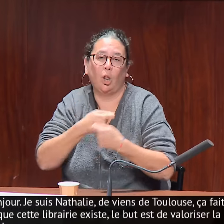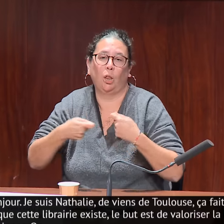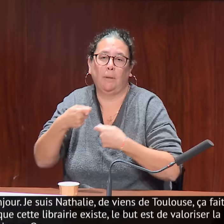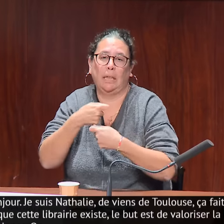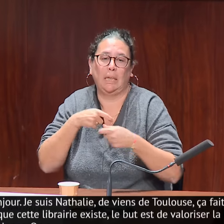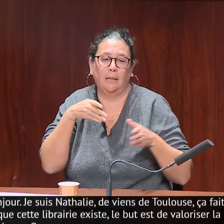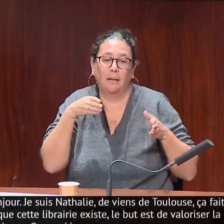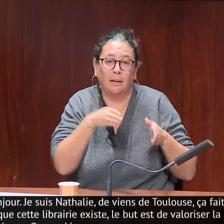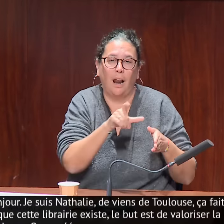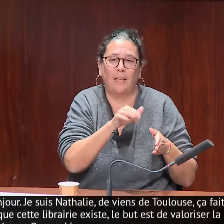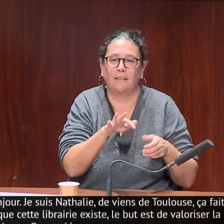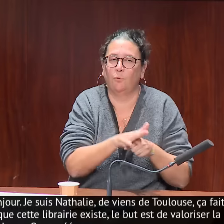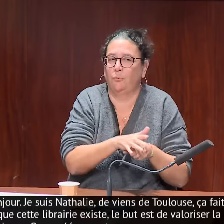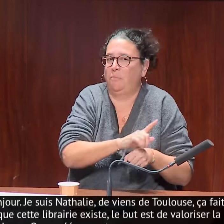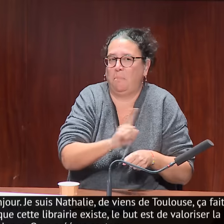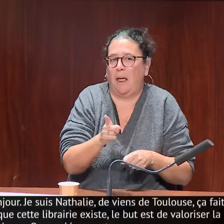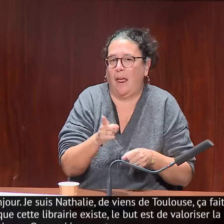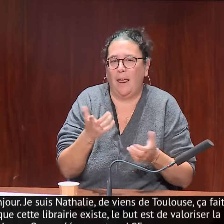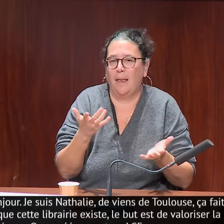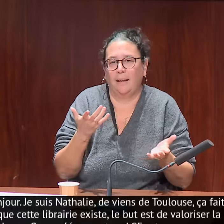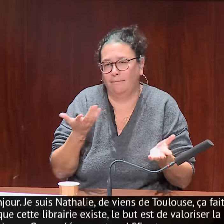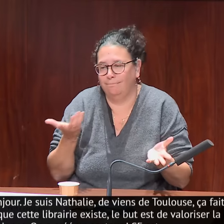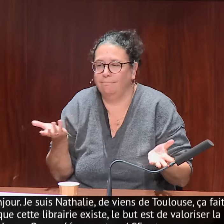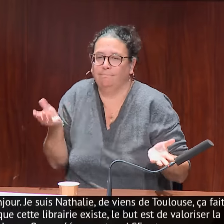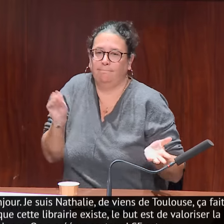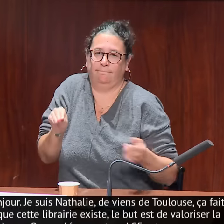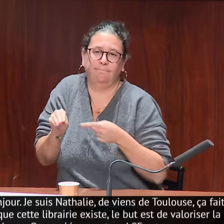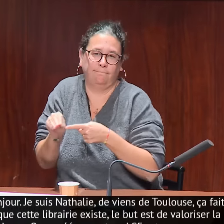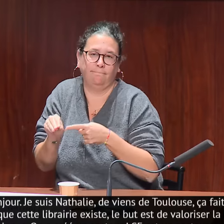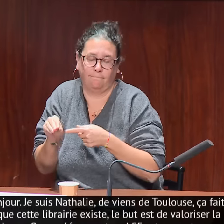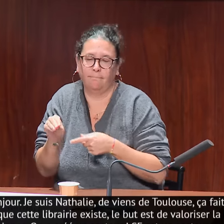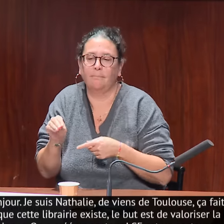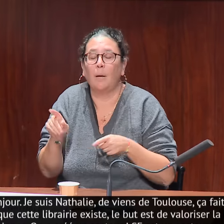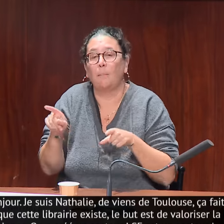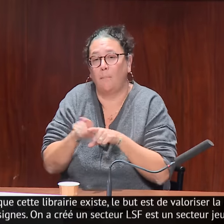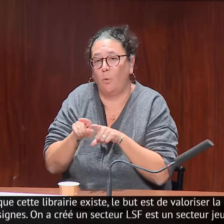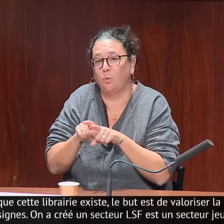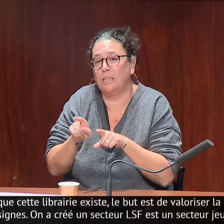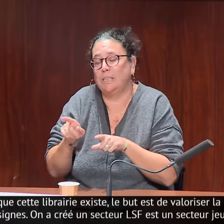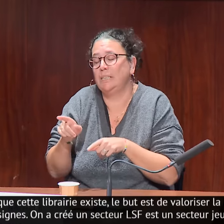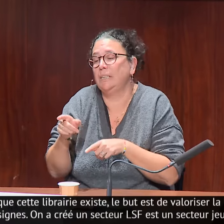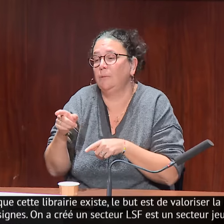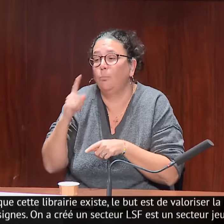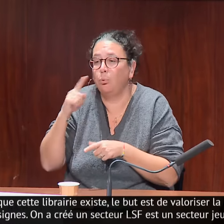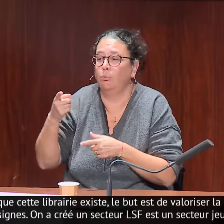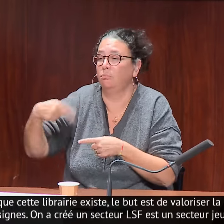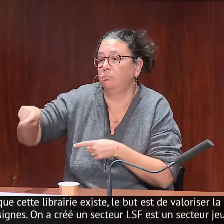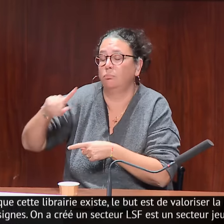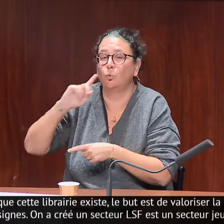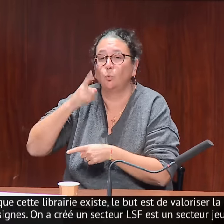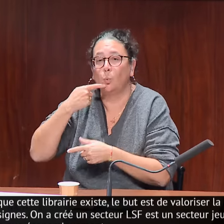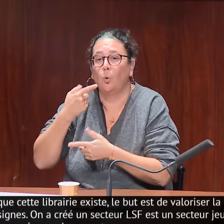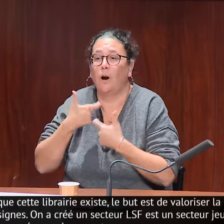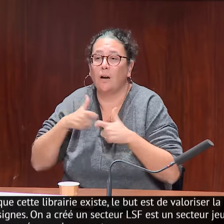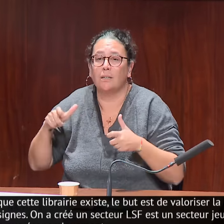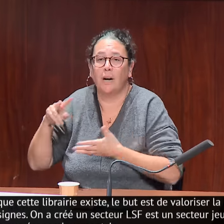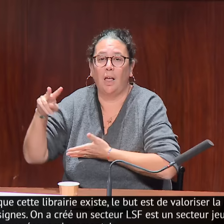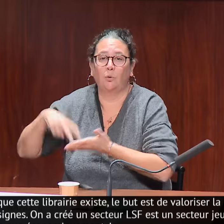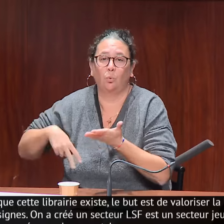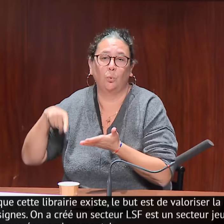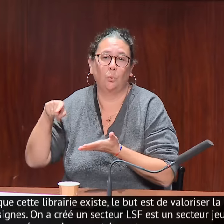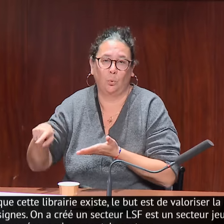LSF et un secteur jeunesse parce que économiquement, le secteur LSF, ça ne suffisait pas. Donc, on a rajouté ce secteur-là.